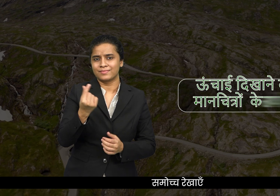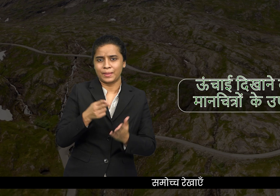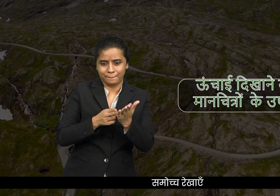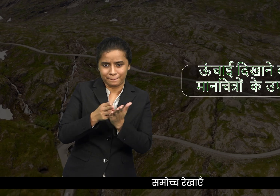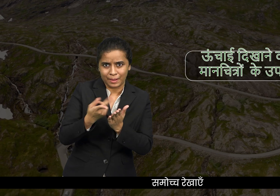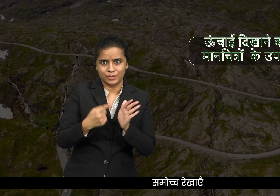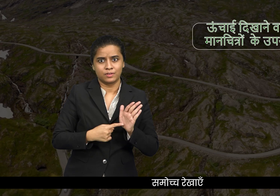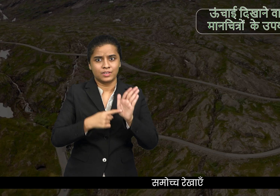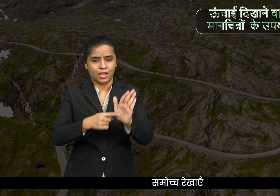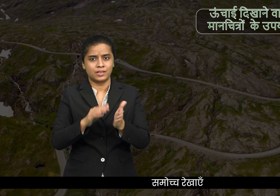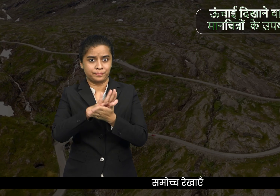समोच्च रेखाएं।